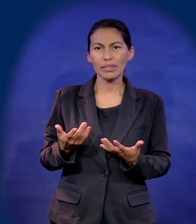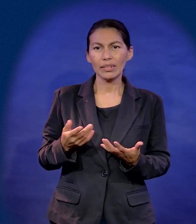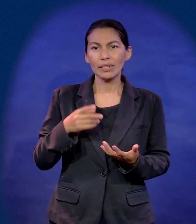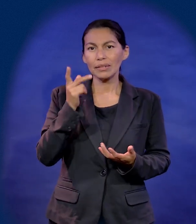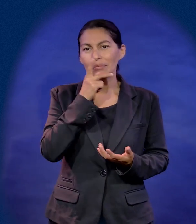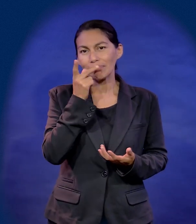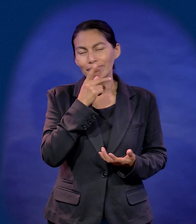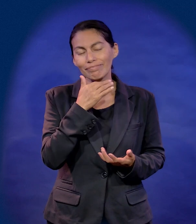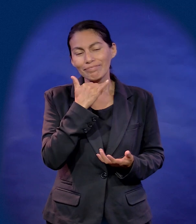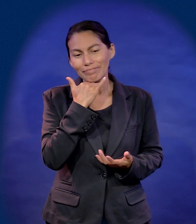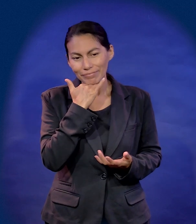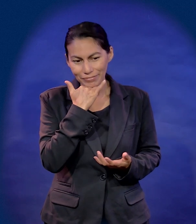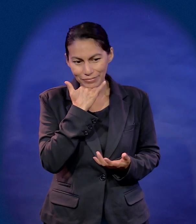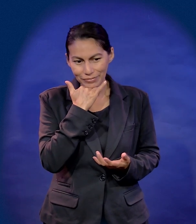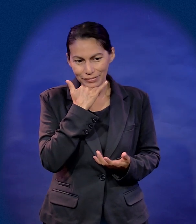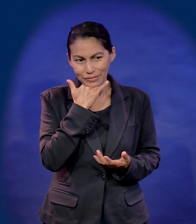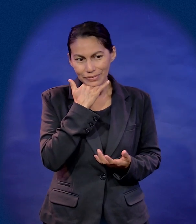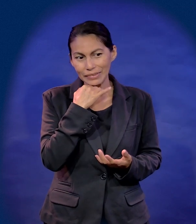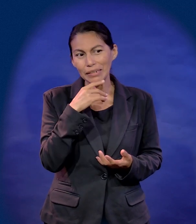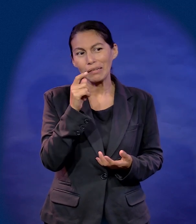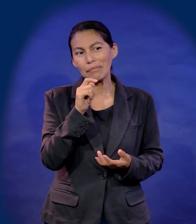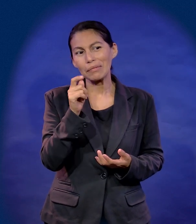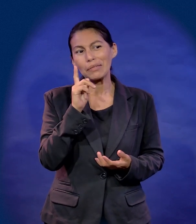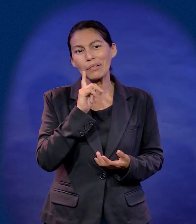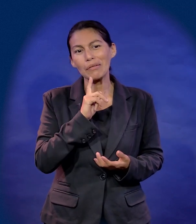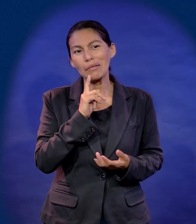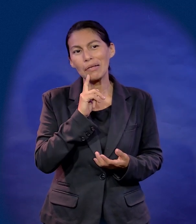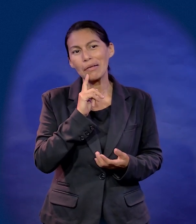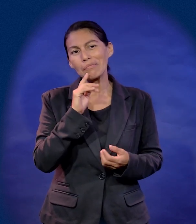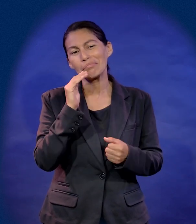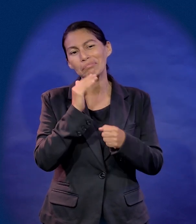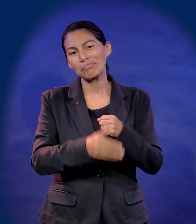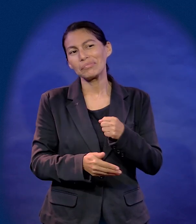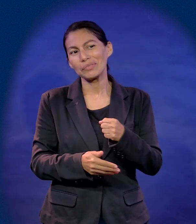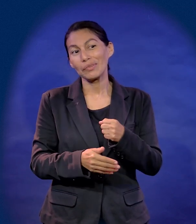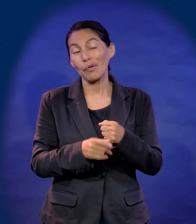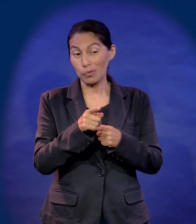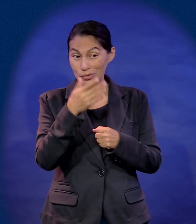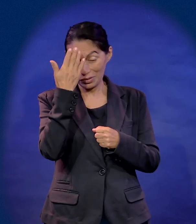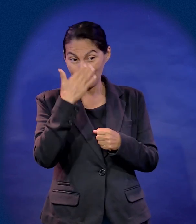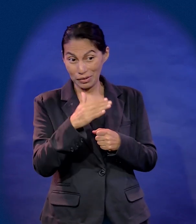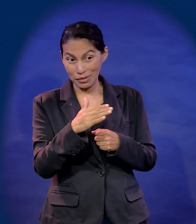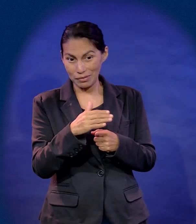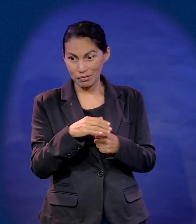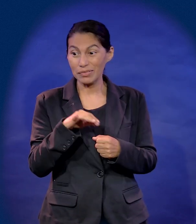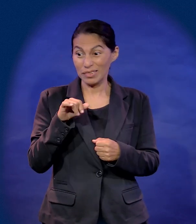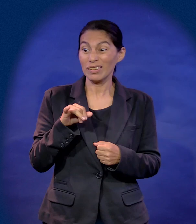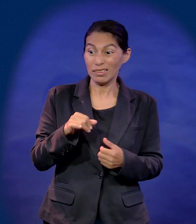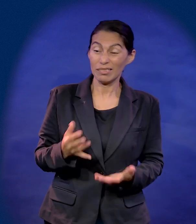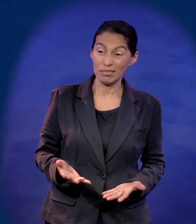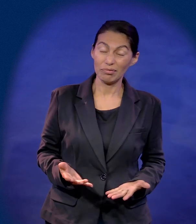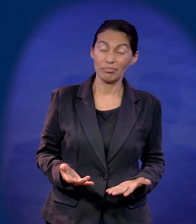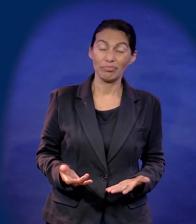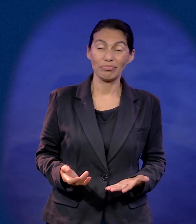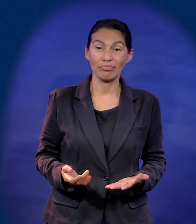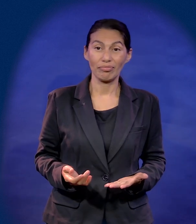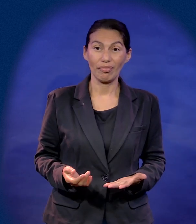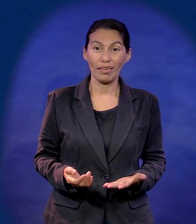¿Qué hiciste? Me dice, pastor, perdón, es que fulanita me terminó. ¿Sí sabe?